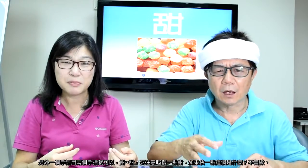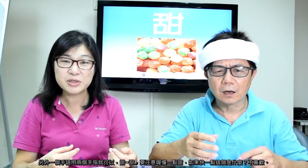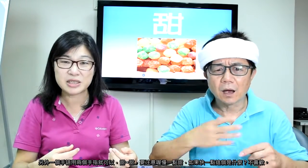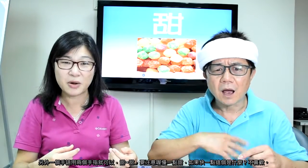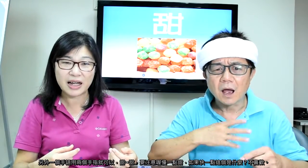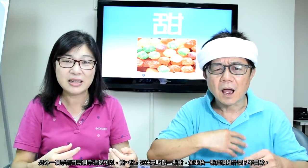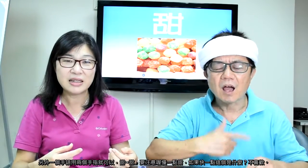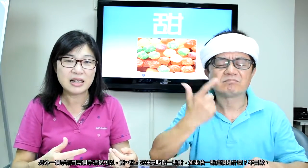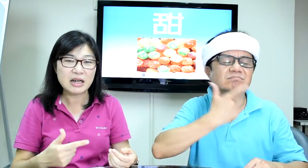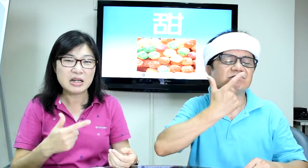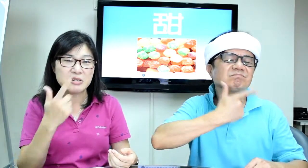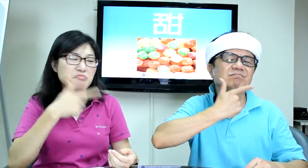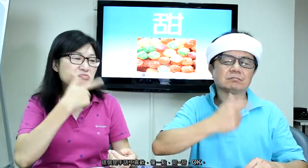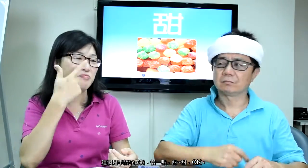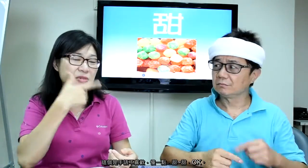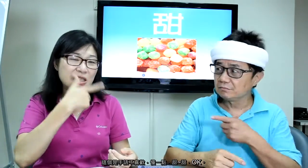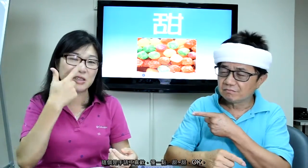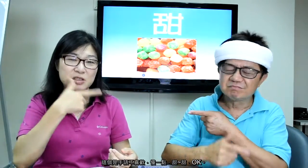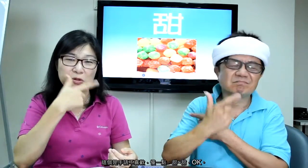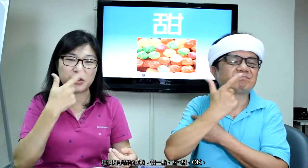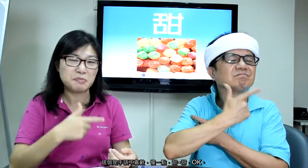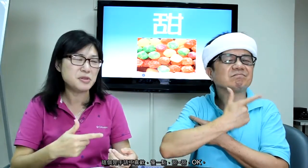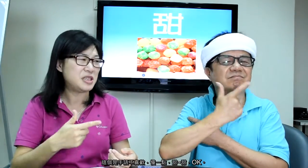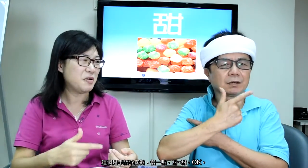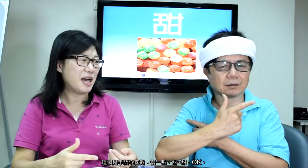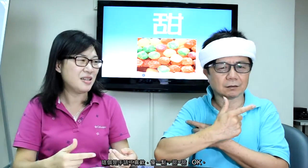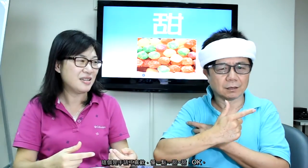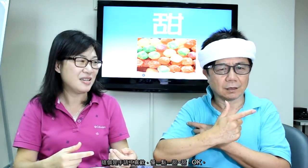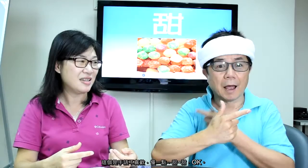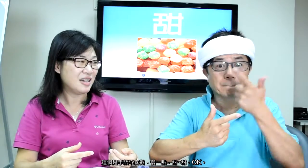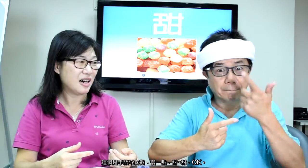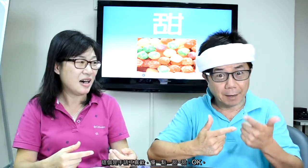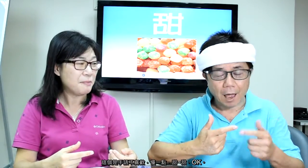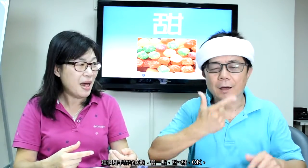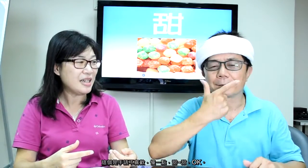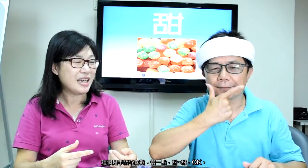不喜欢，这个是手语的不喜欢。慢一点，